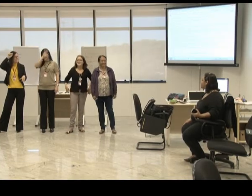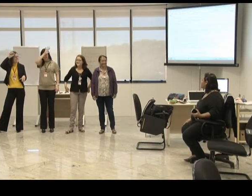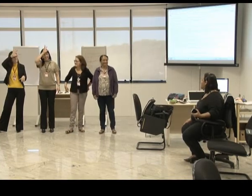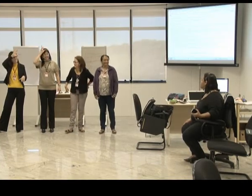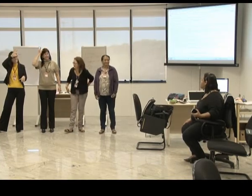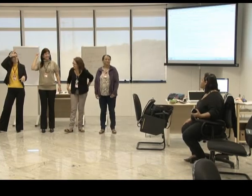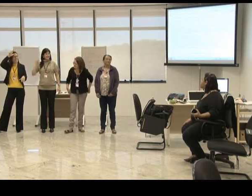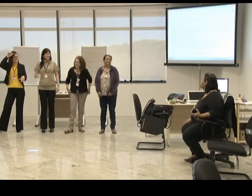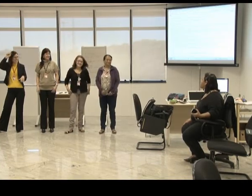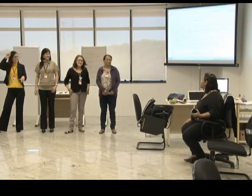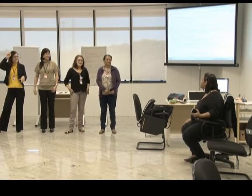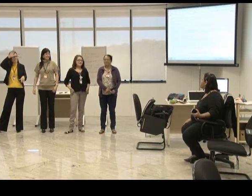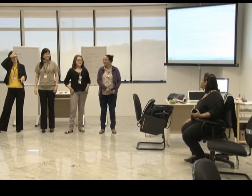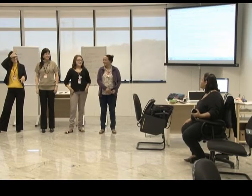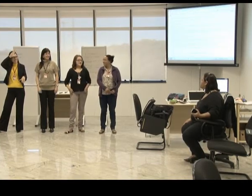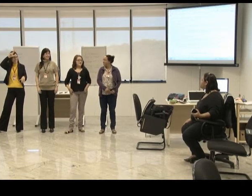Certo? Então,